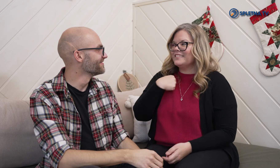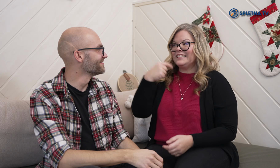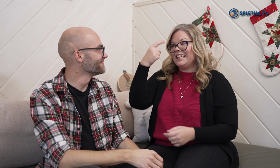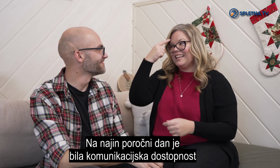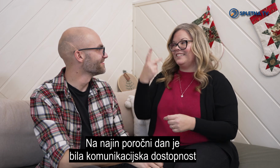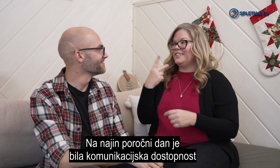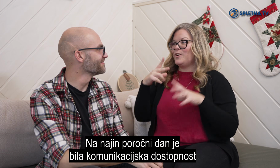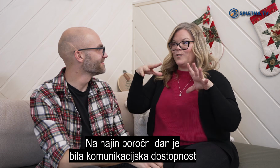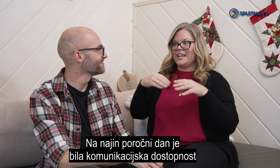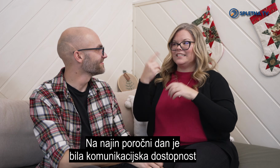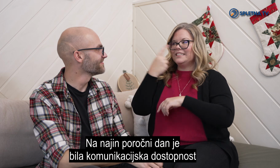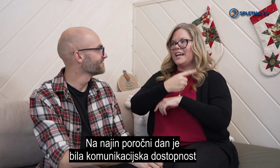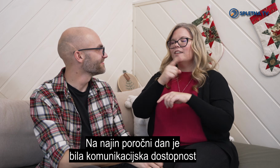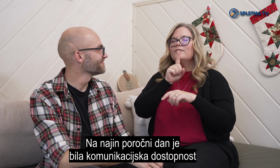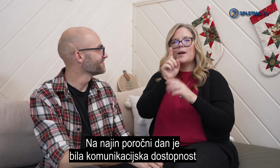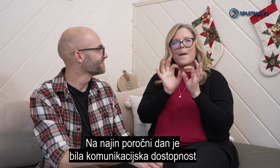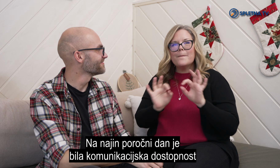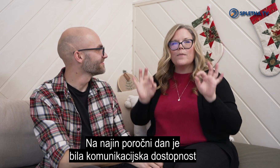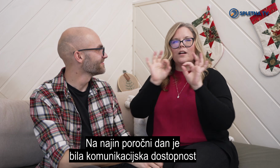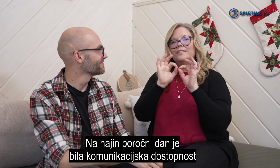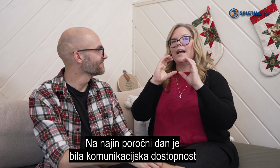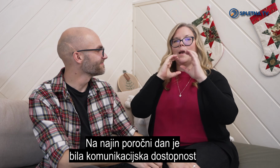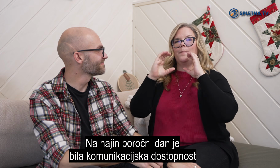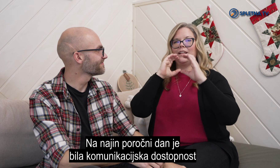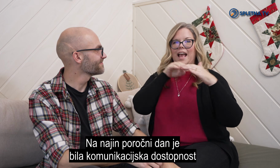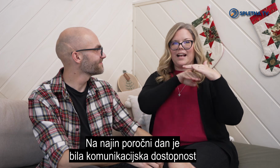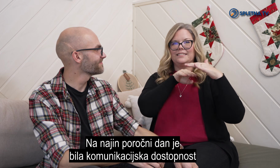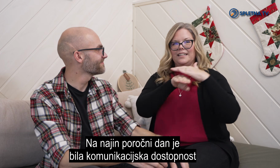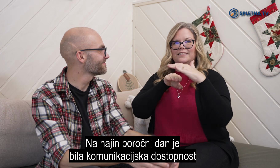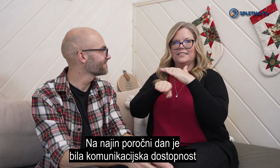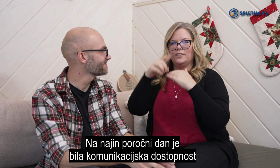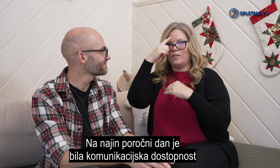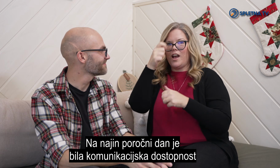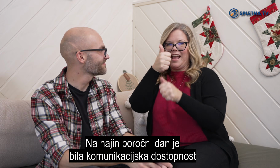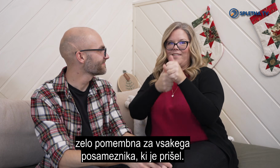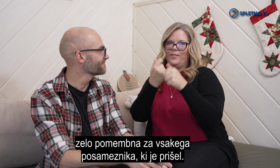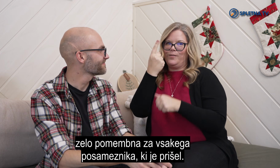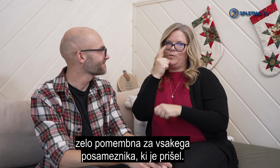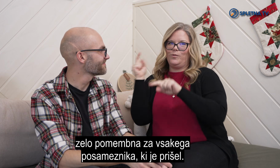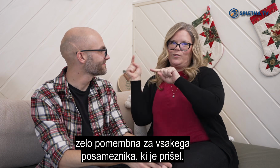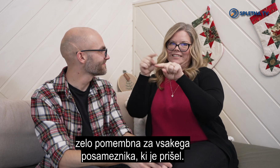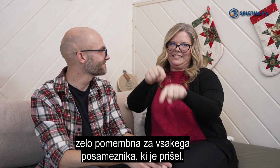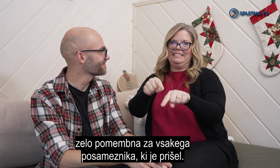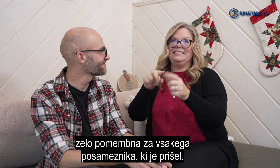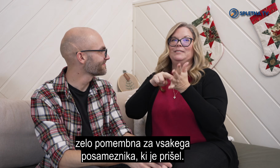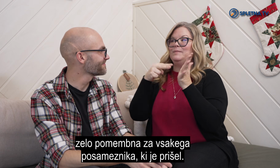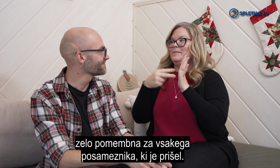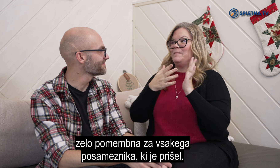Na najin poročni dan je bila komunikacijska dostopnost zelo pomembna za vsakega posameznika, ki je prišel. Se pravi,